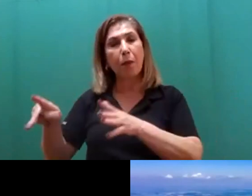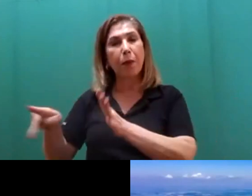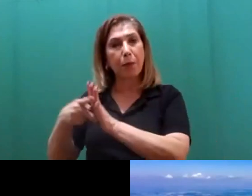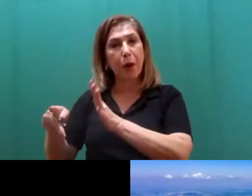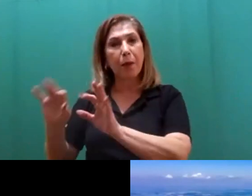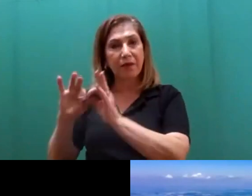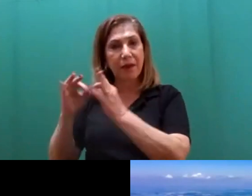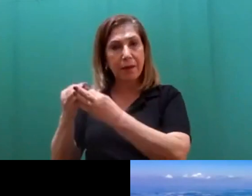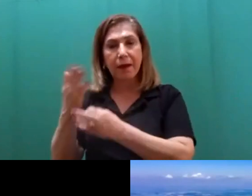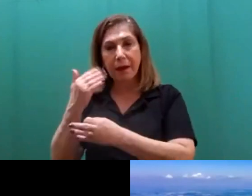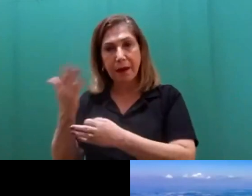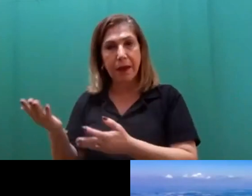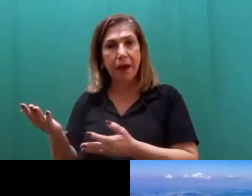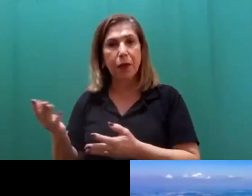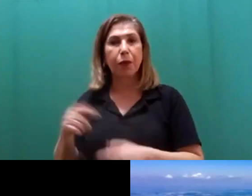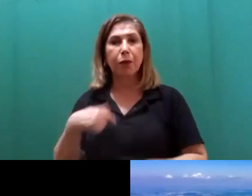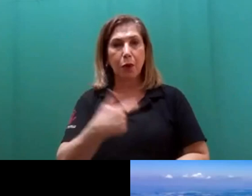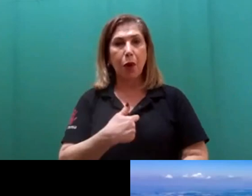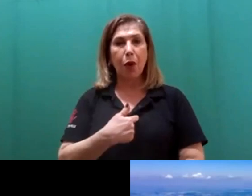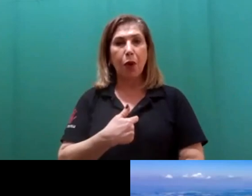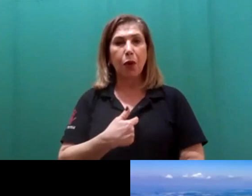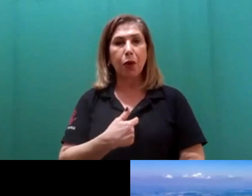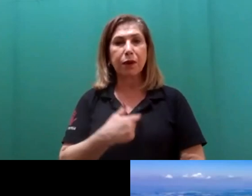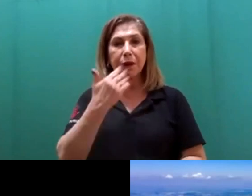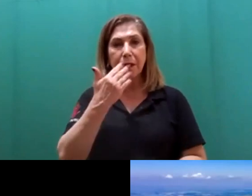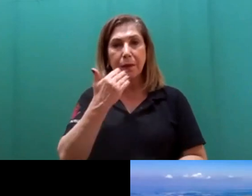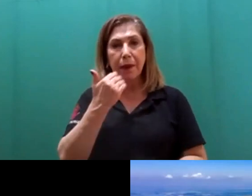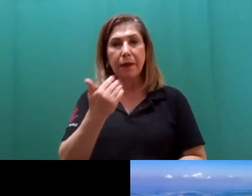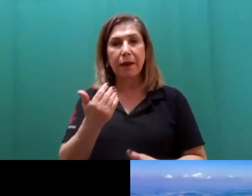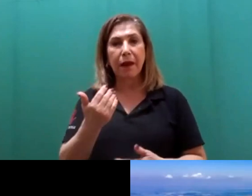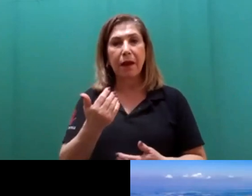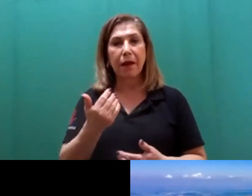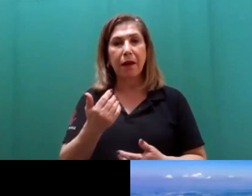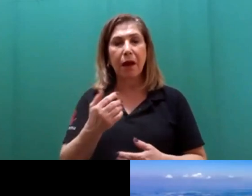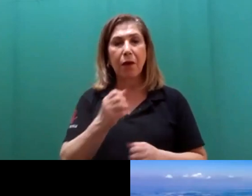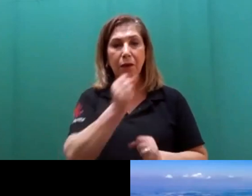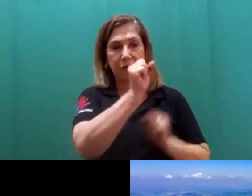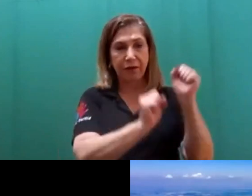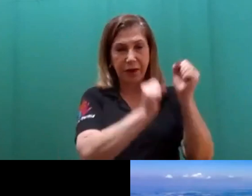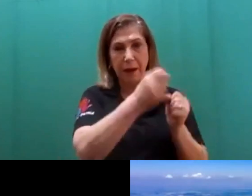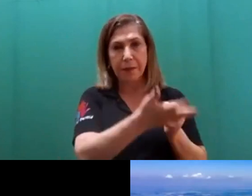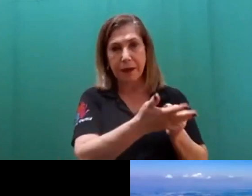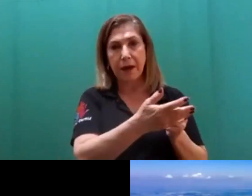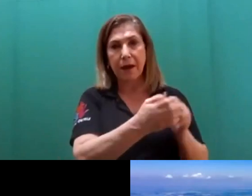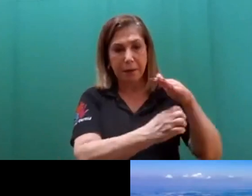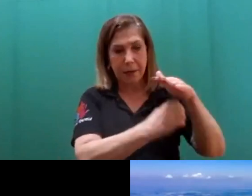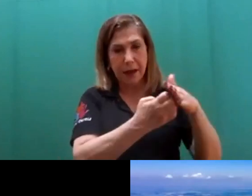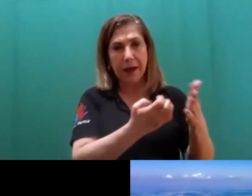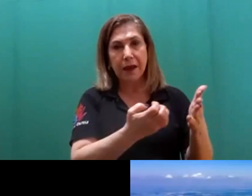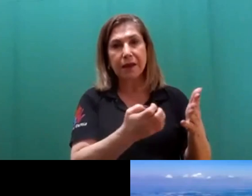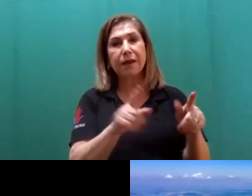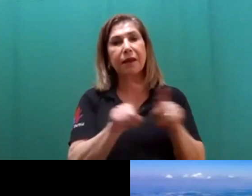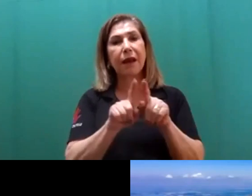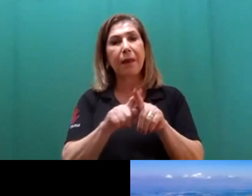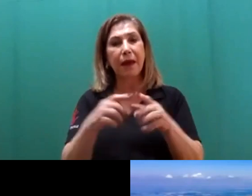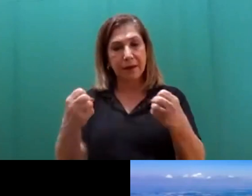nós temos uma cultura muito alimentar da alimentação industrial, mas se a gente tem uma educação